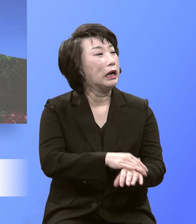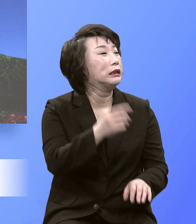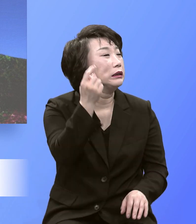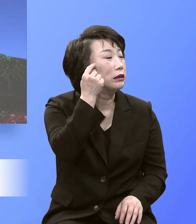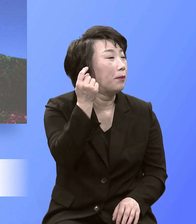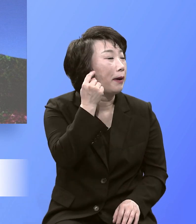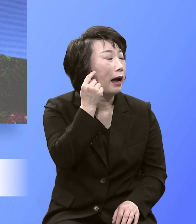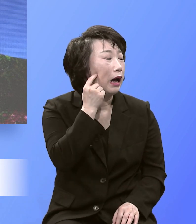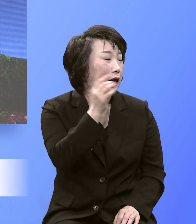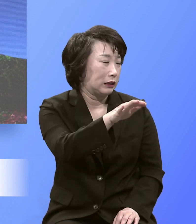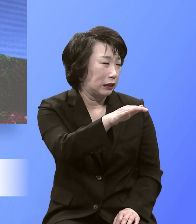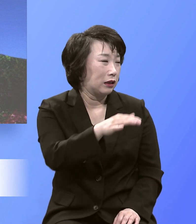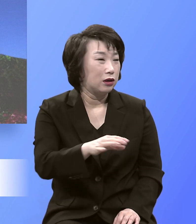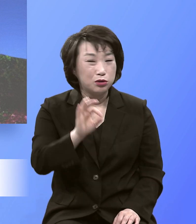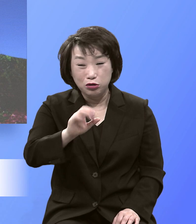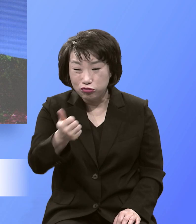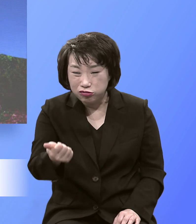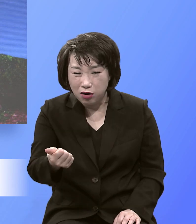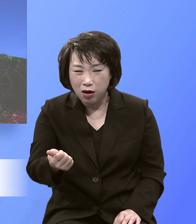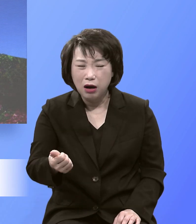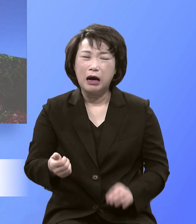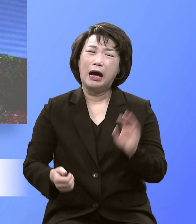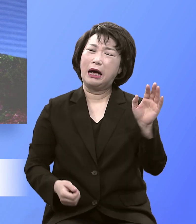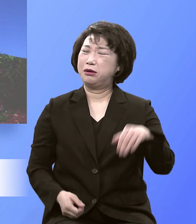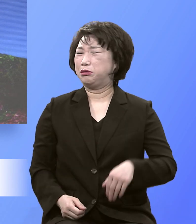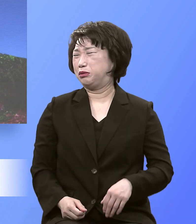들어보셔요. 돈 없으면요